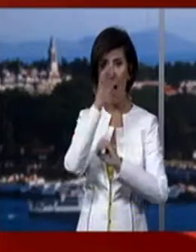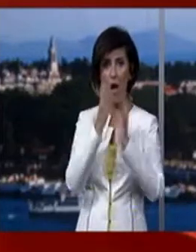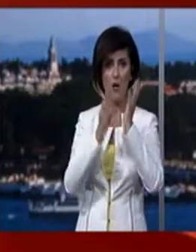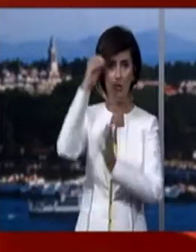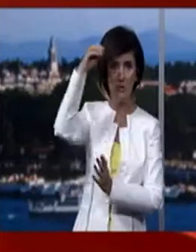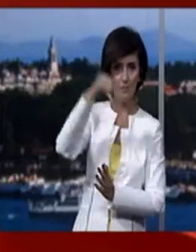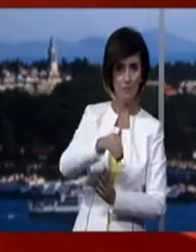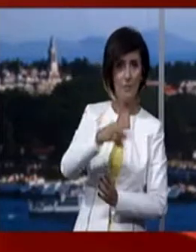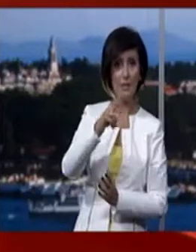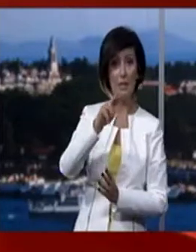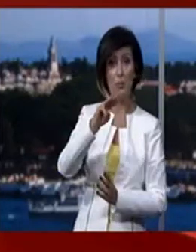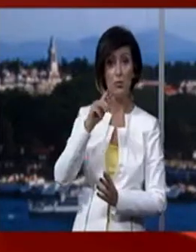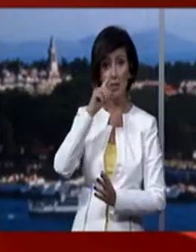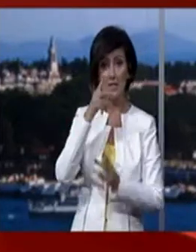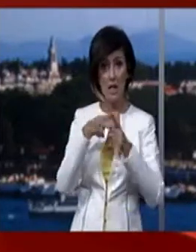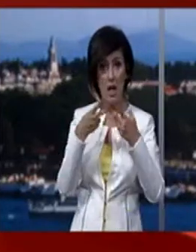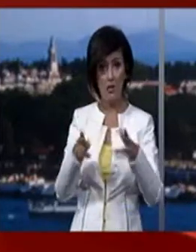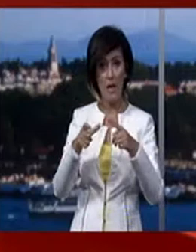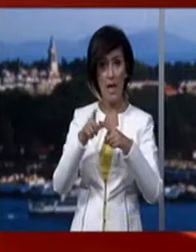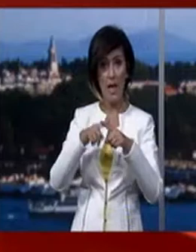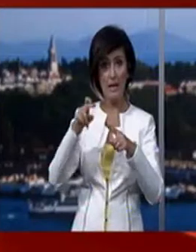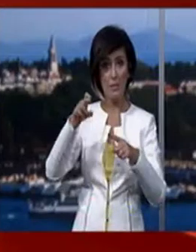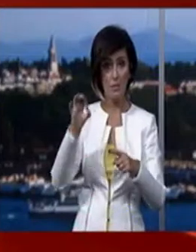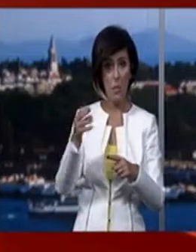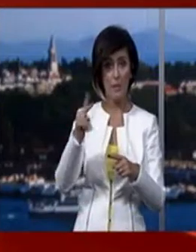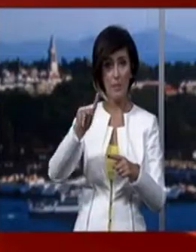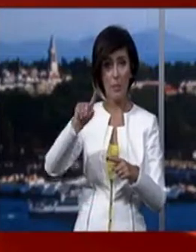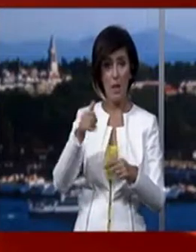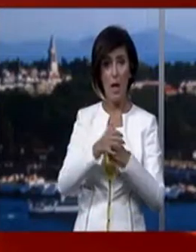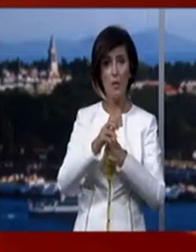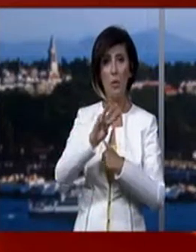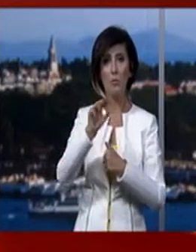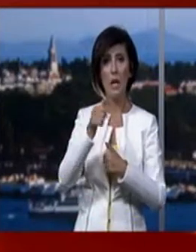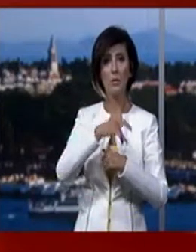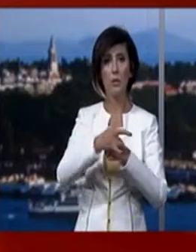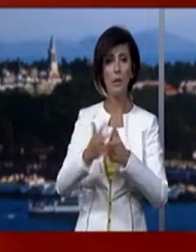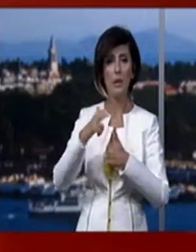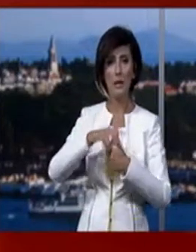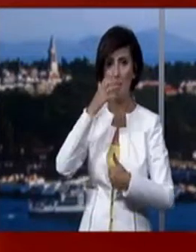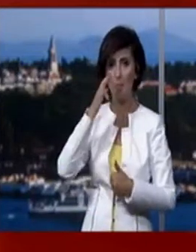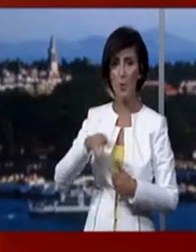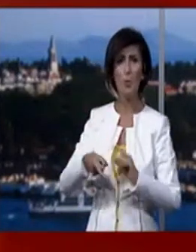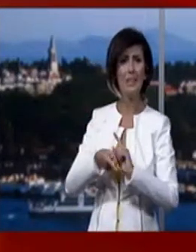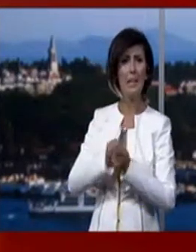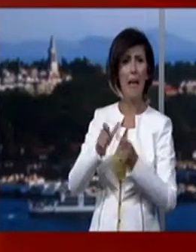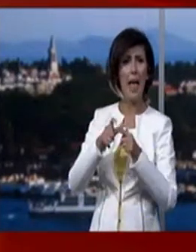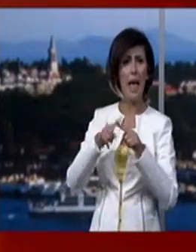açılacak Expo 2016 Antalya'ya 36 ülkenin katılması bekleniyor. Bu tür ekspolara aşağı